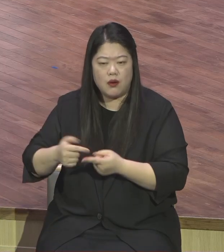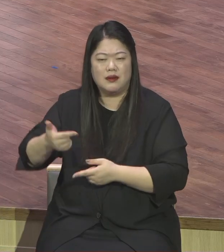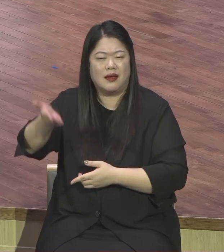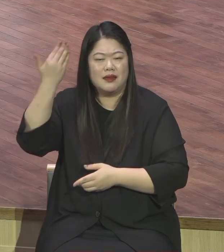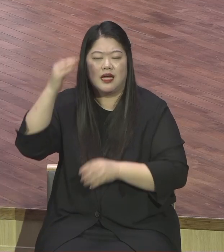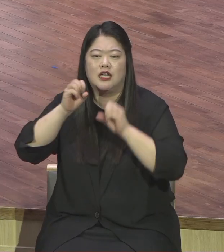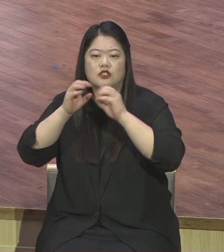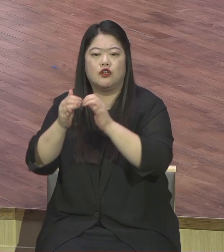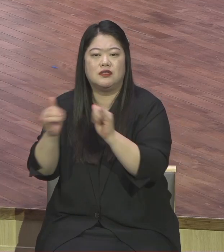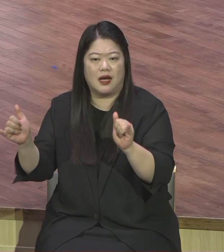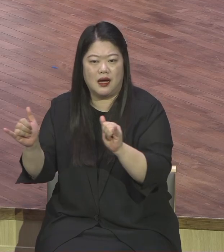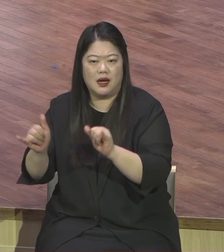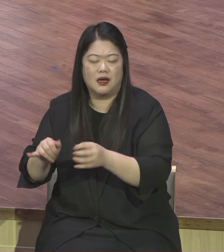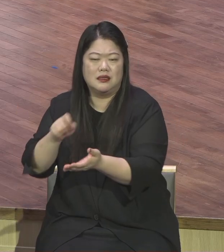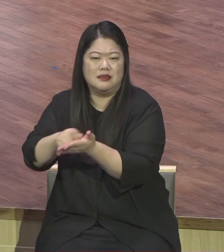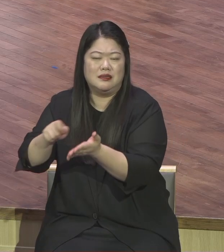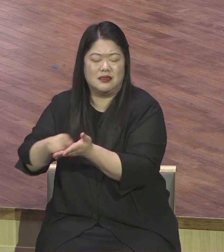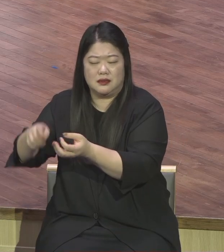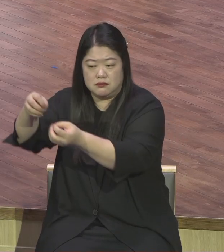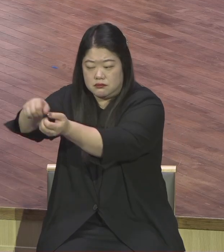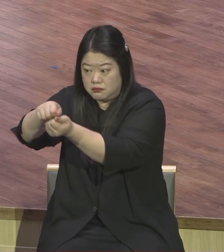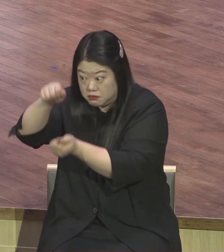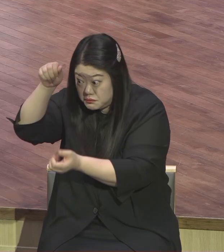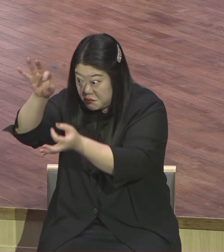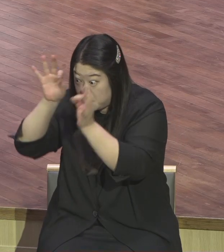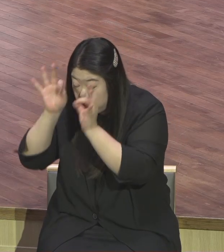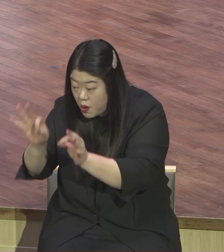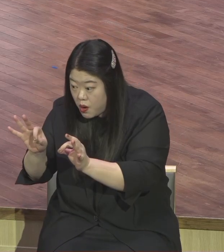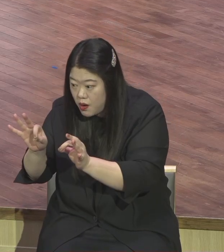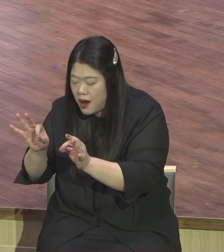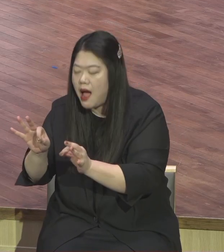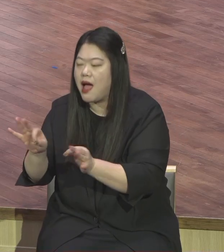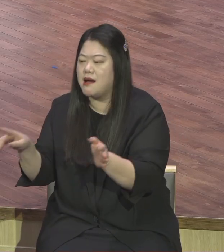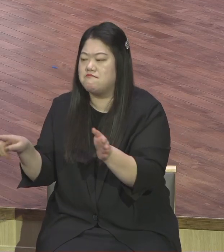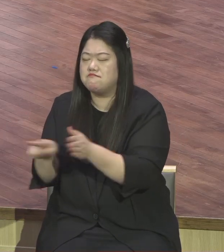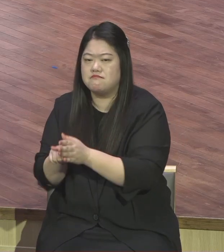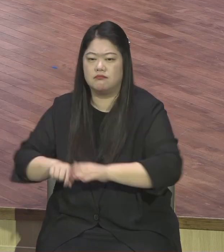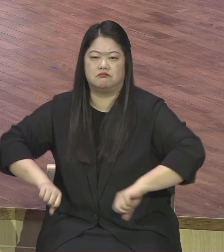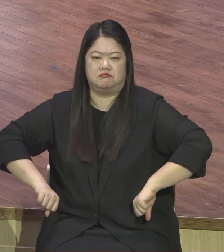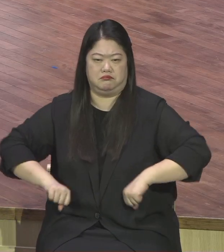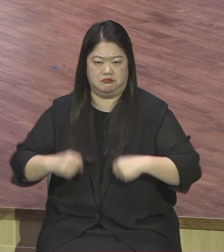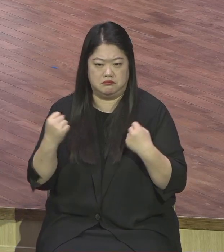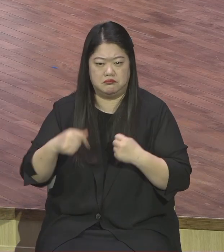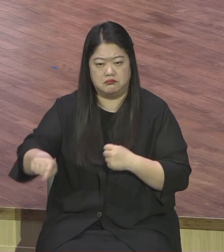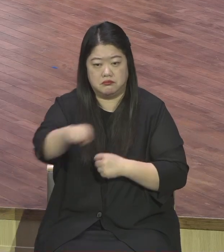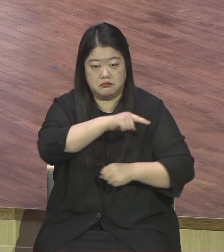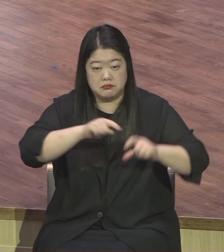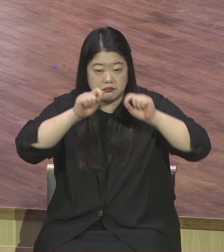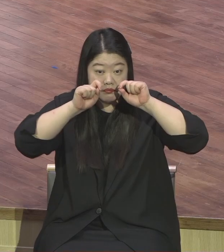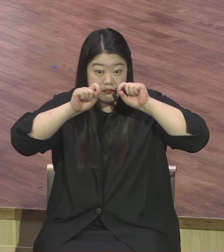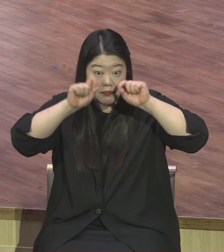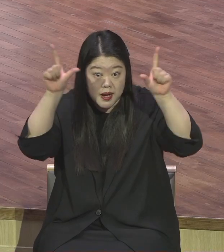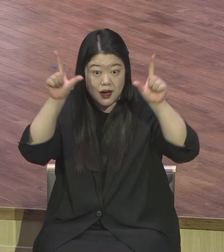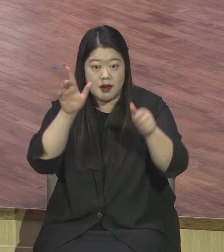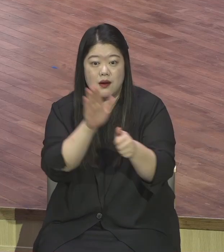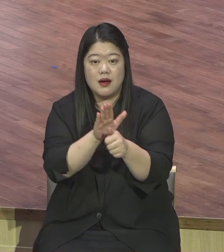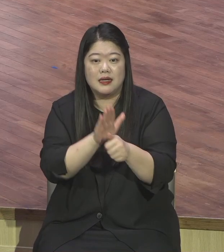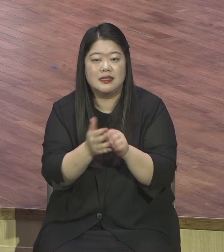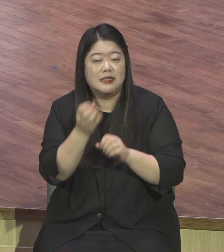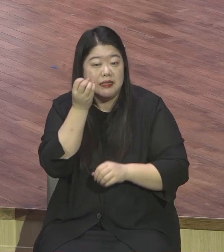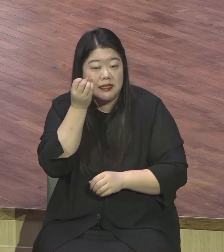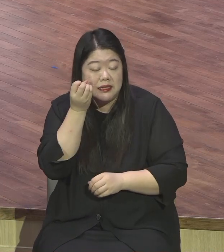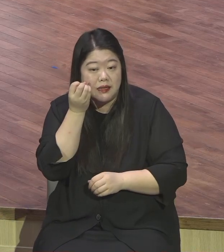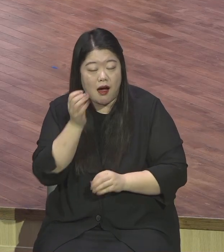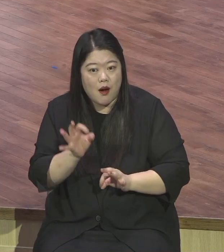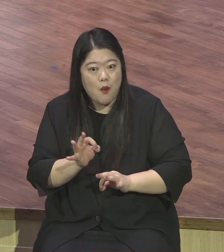말미암아 모든 민족이 믿어 순종하게 하시려고 알게 하신 바 그 신비의 계시를